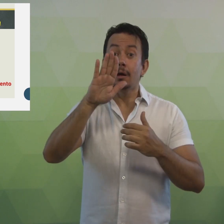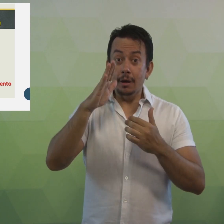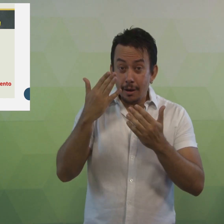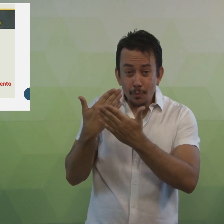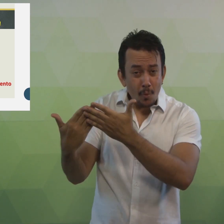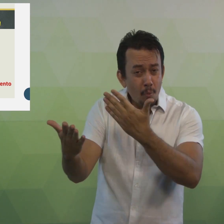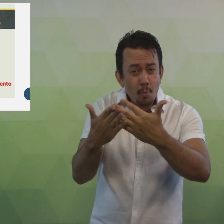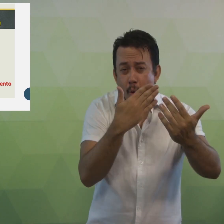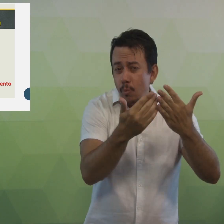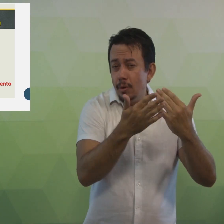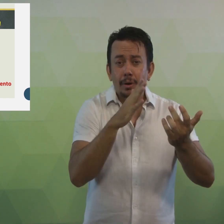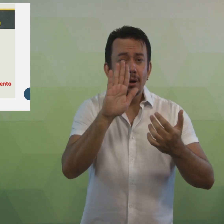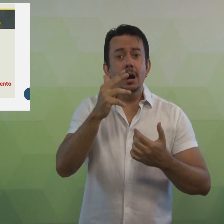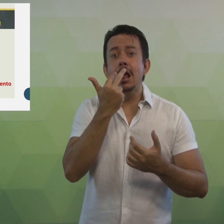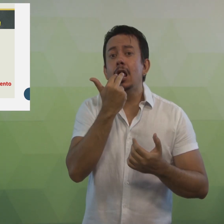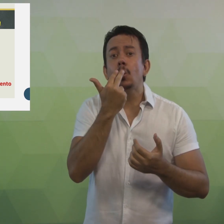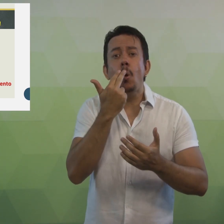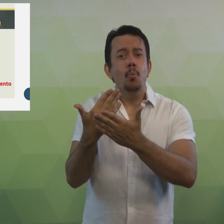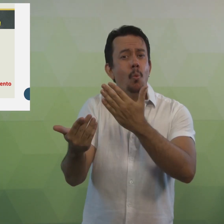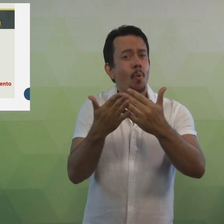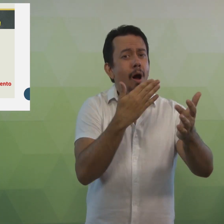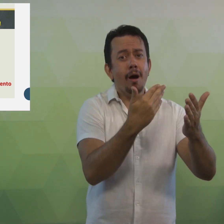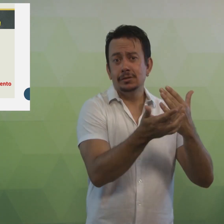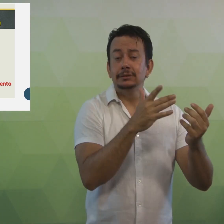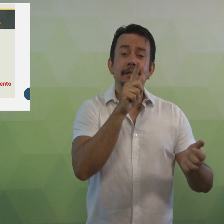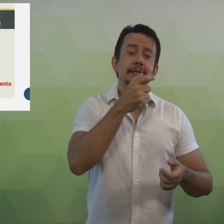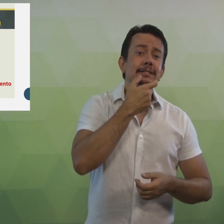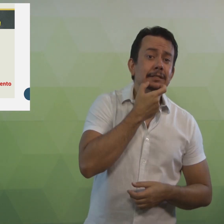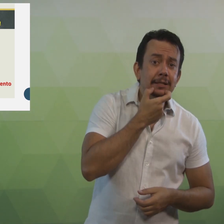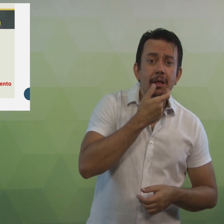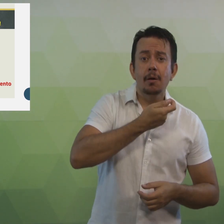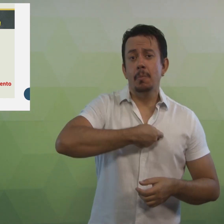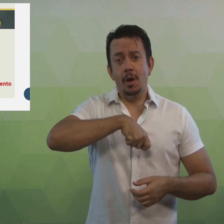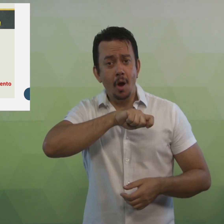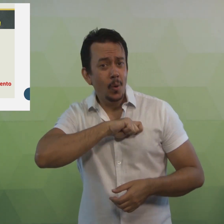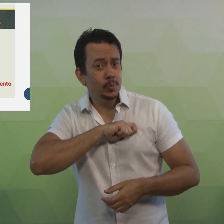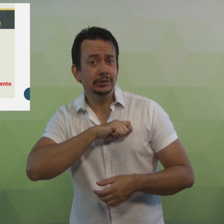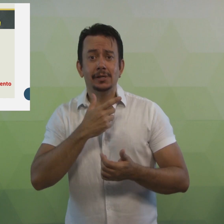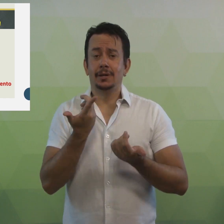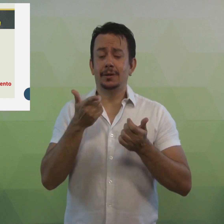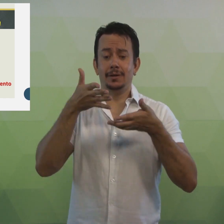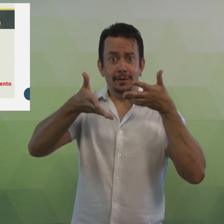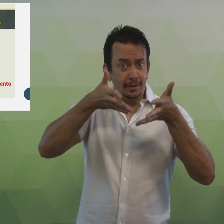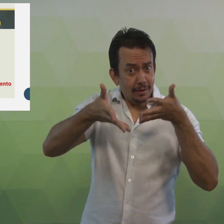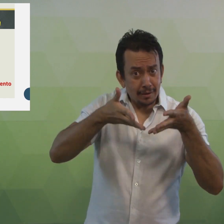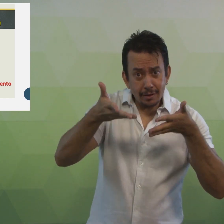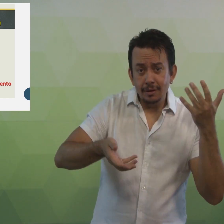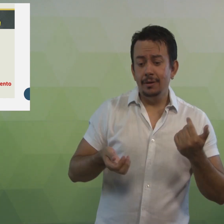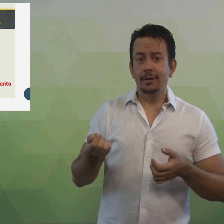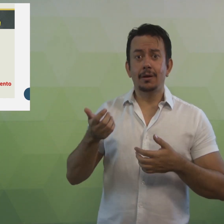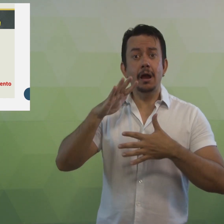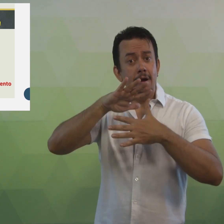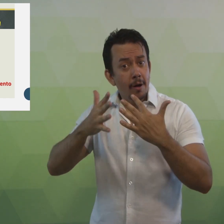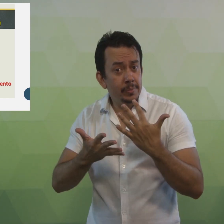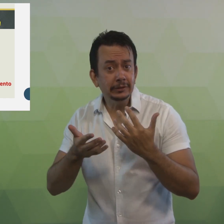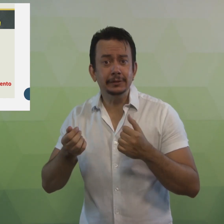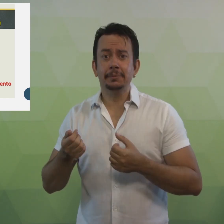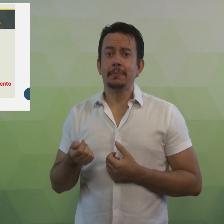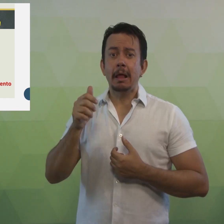esse comportamento, porque diariamente ele é estimulado. Tanto aqui na questão da Libras,